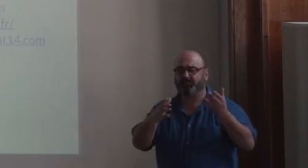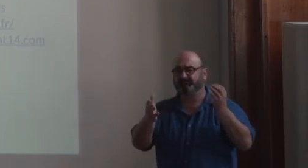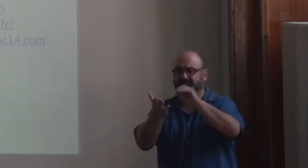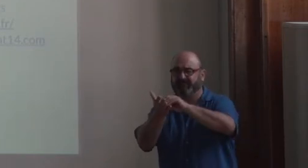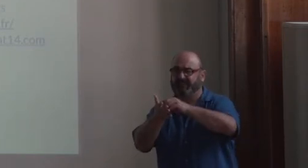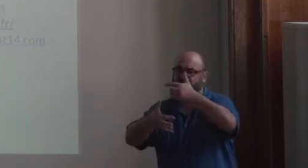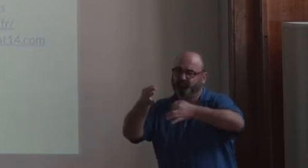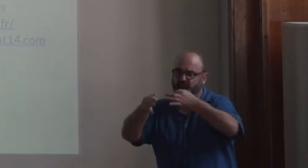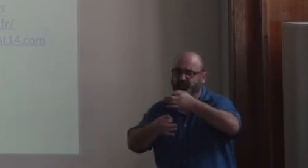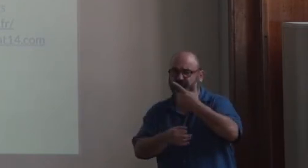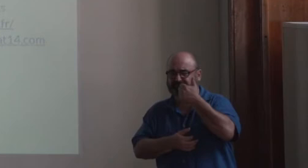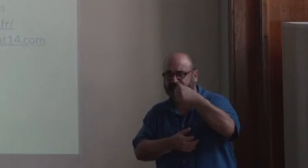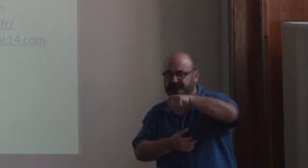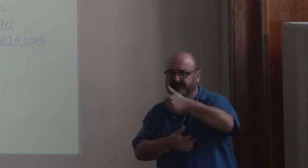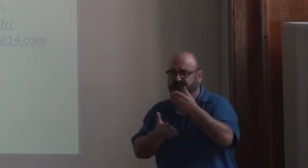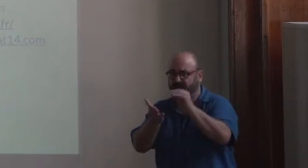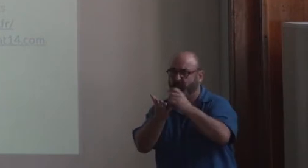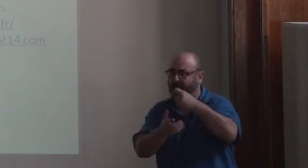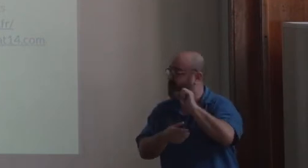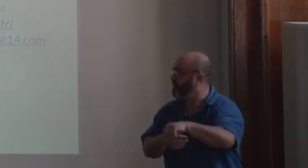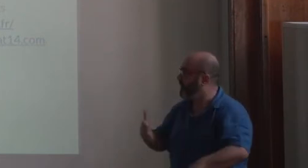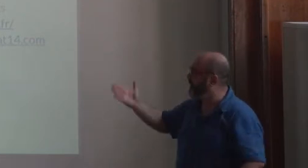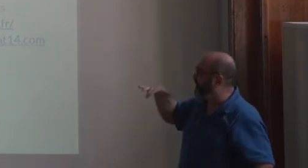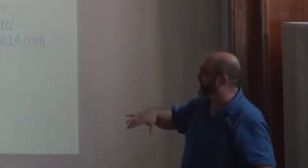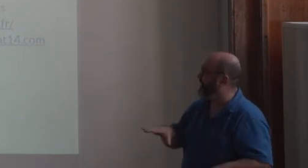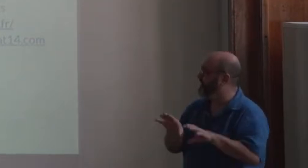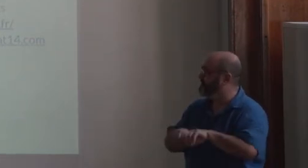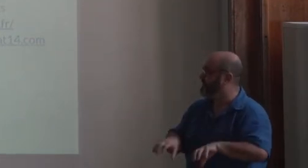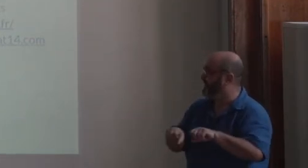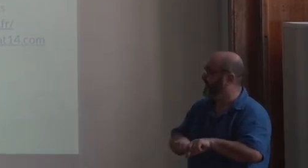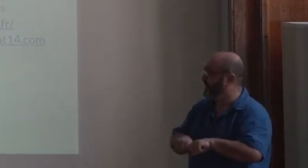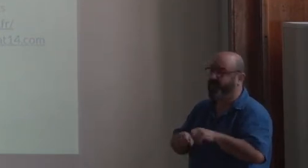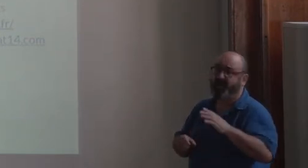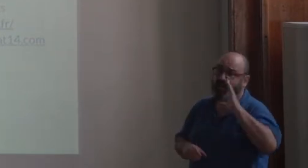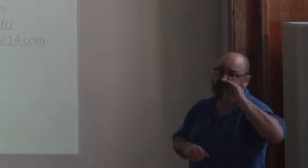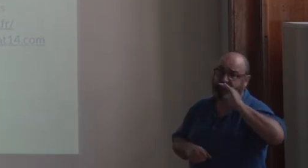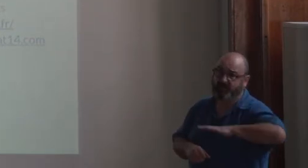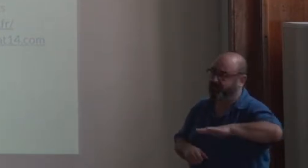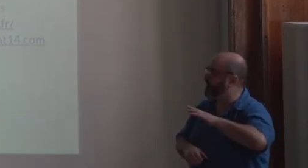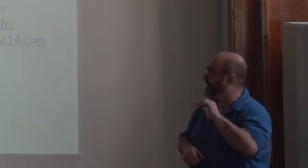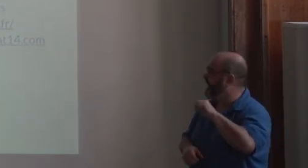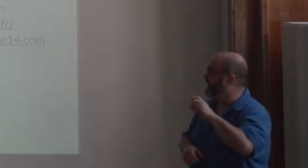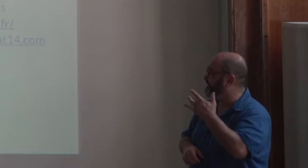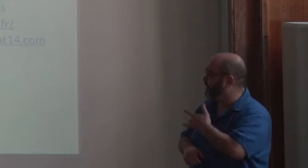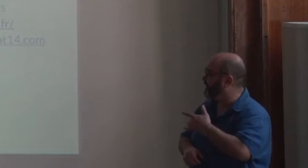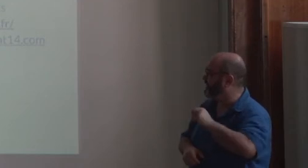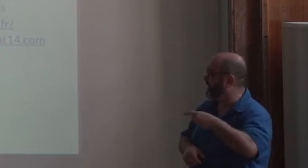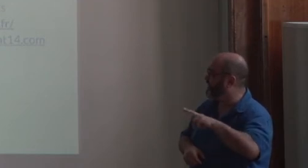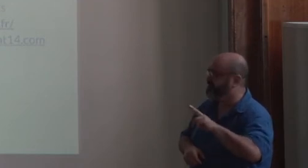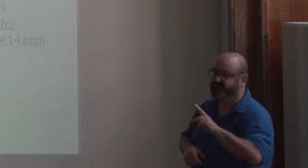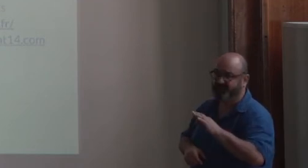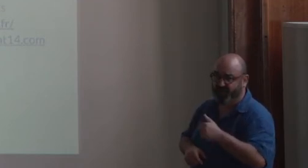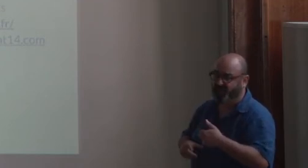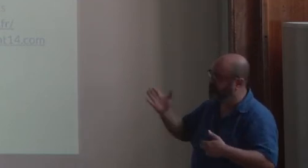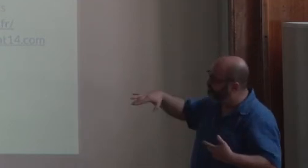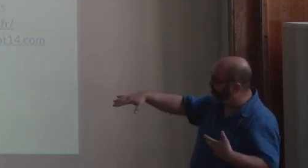on a des problèmes. Il y a les fabricants de tout ce qui est le marché amateur, Adafruit, SparkFun et un